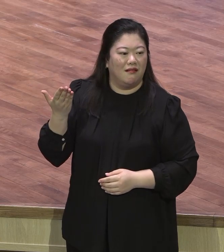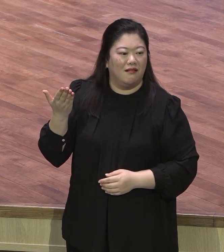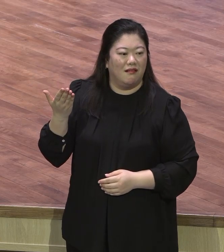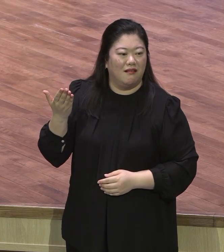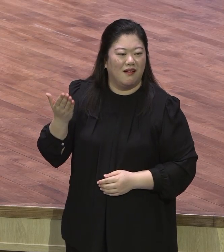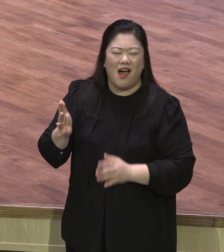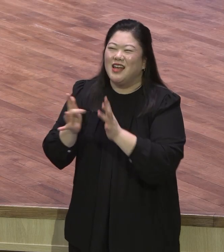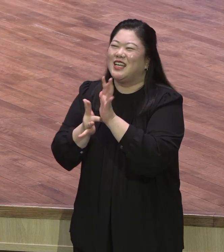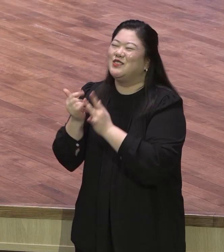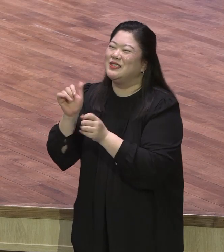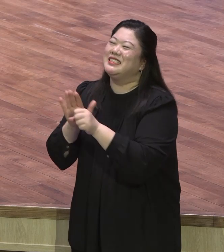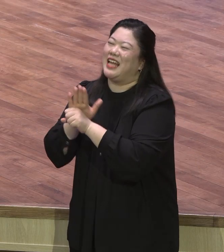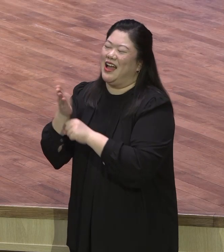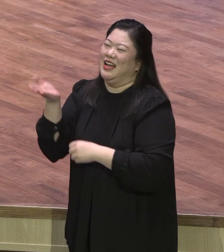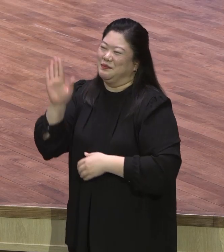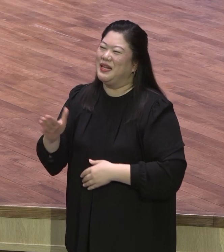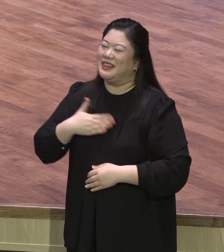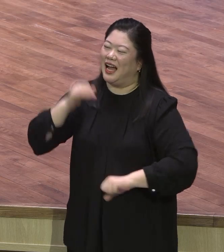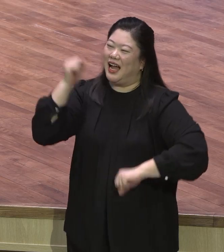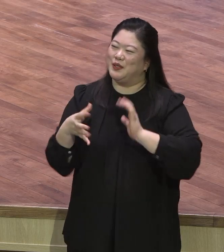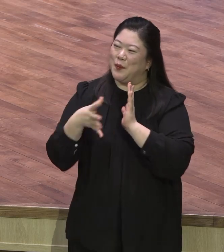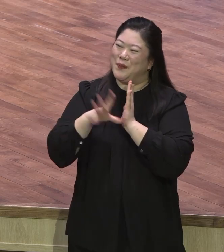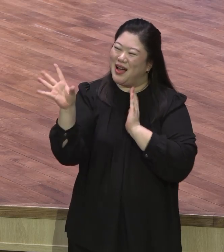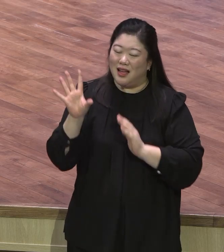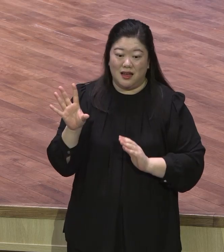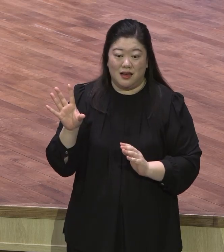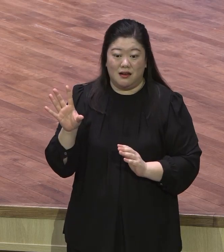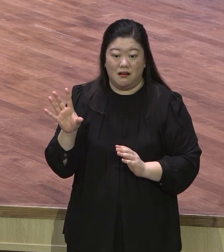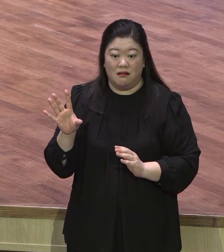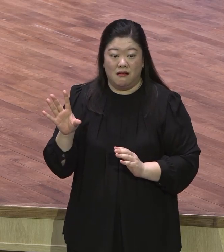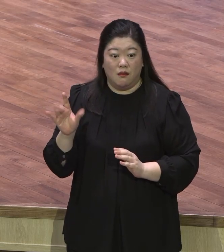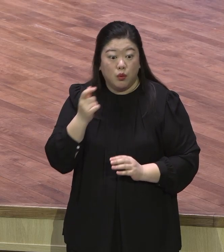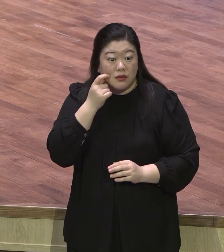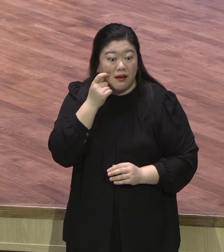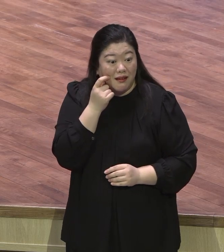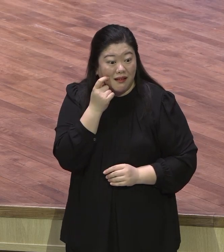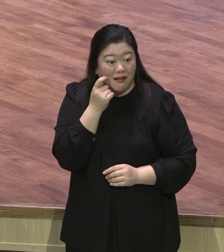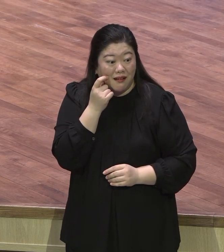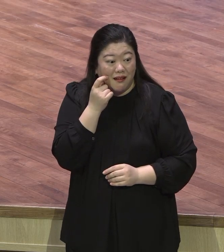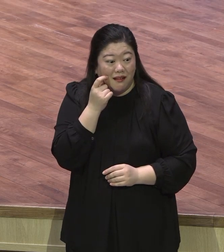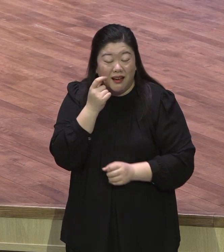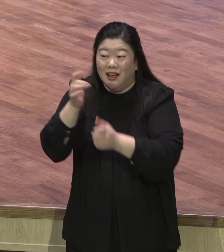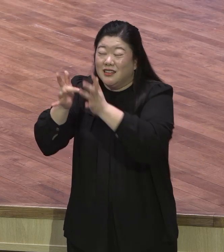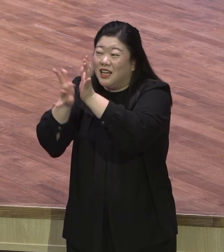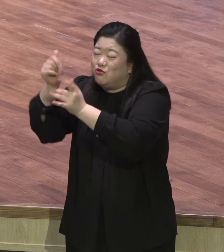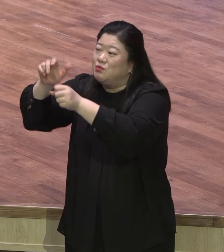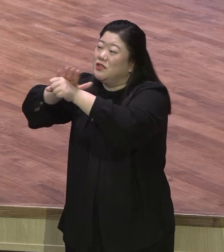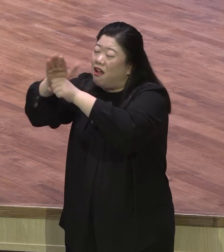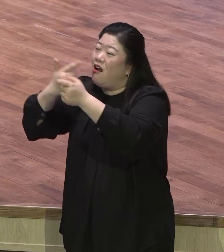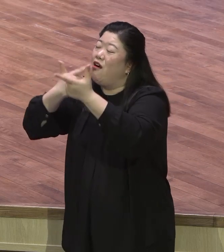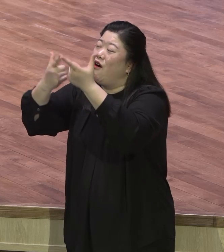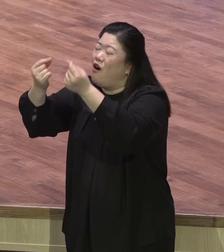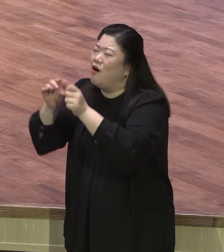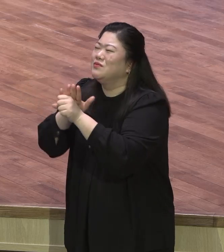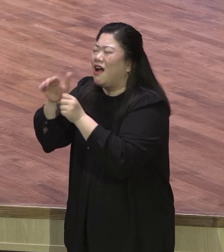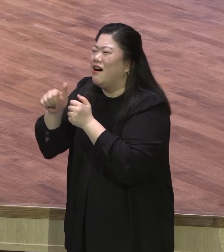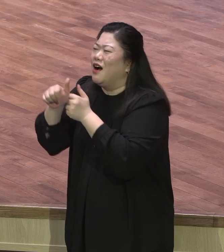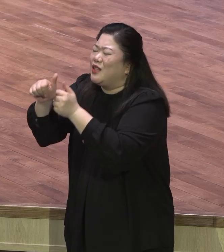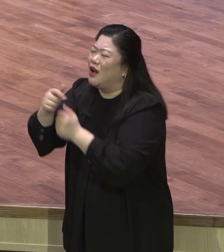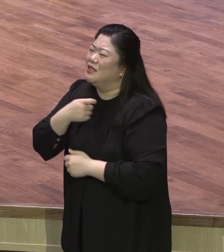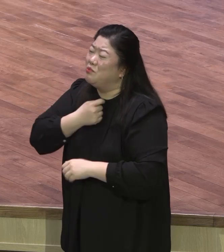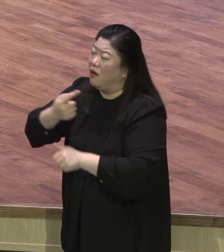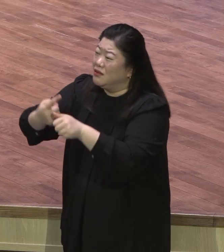소원 예수님의 관심 한가지라도 닮아가게 되죠 다는 못갔다 우리 어떻게 다 닮아가게 되죠 한